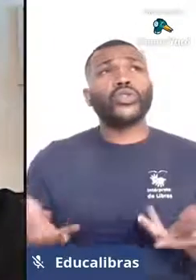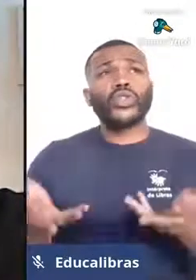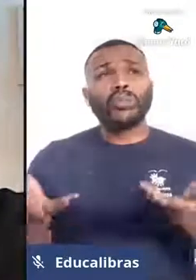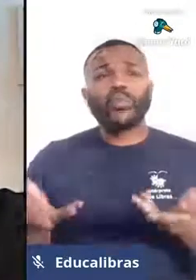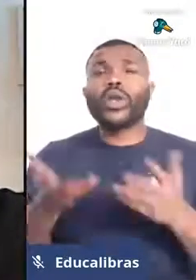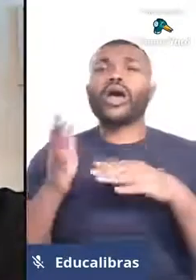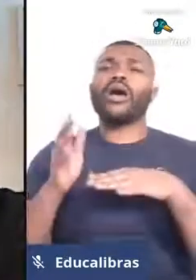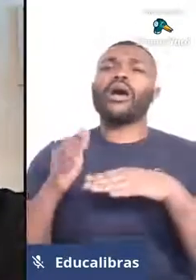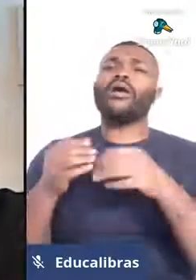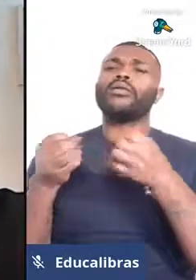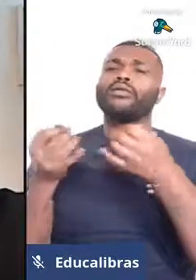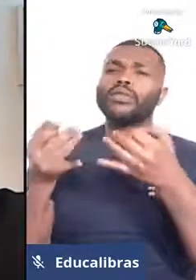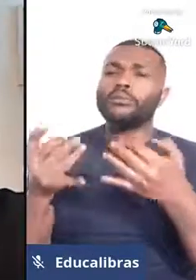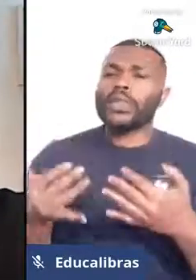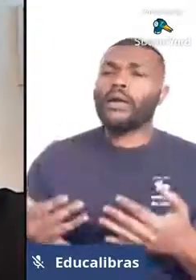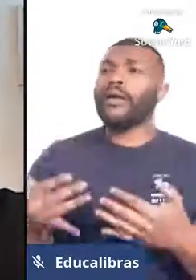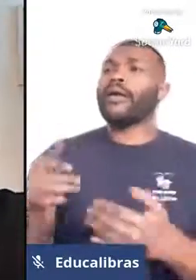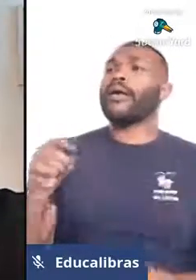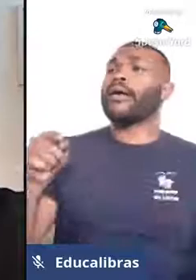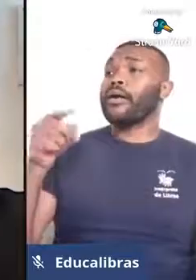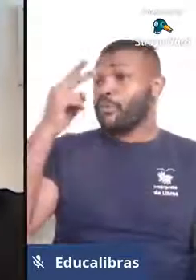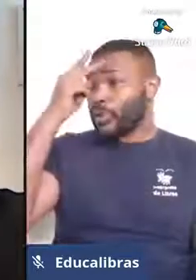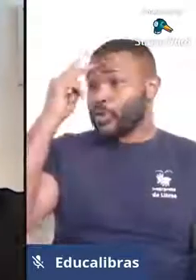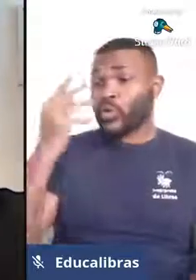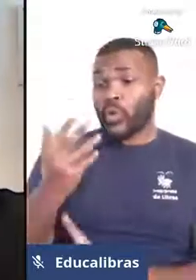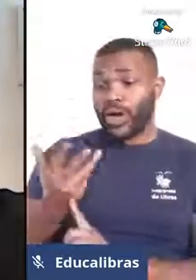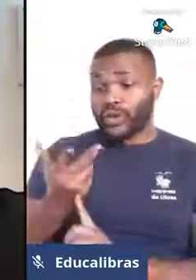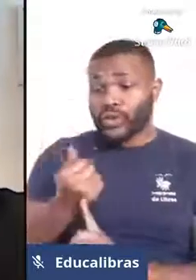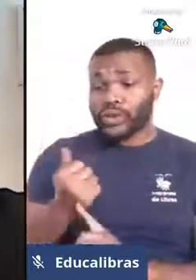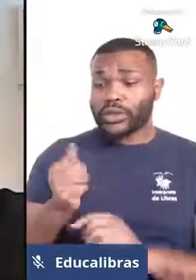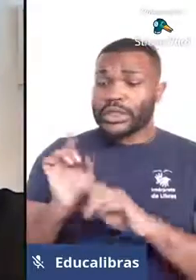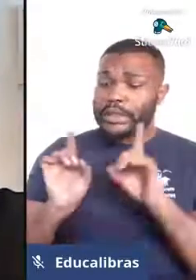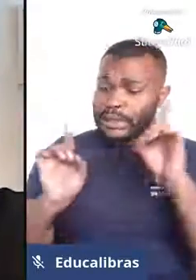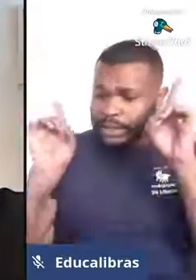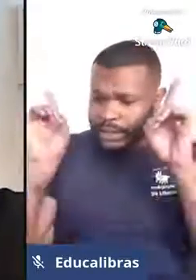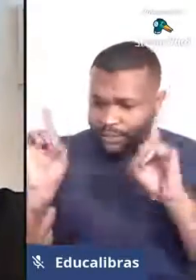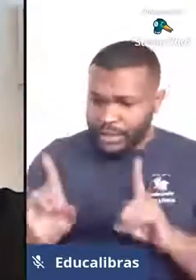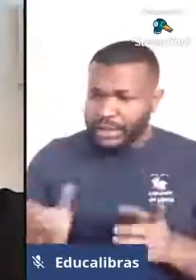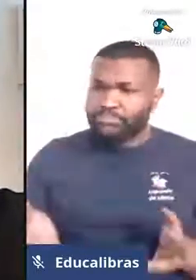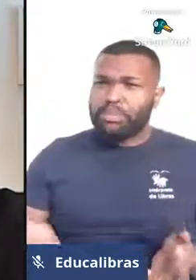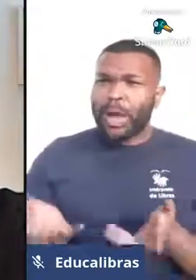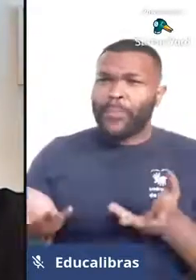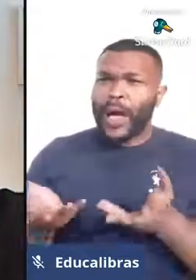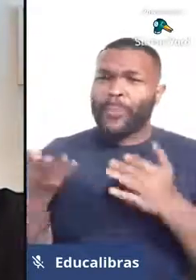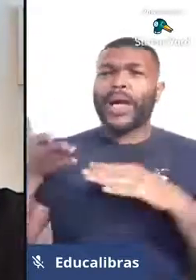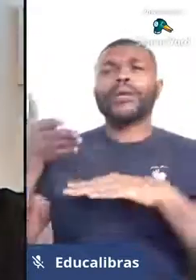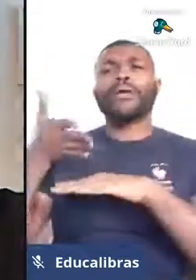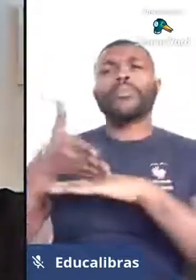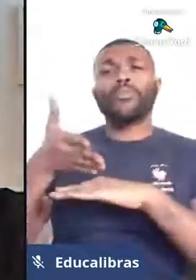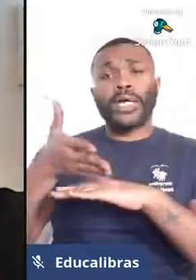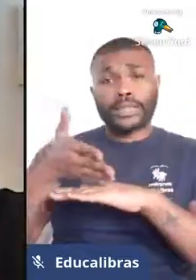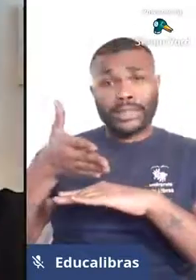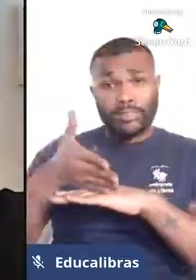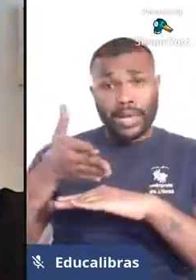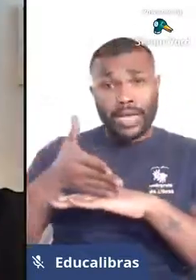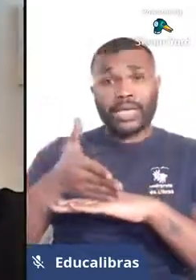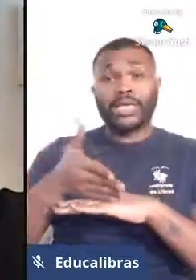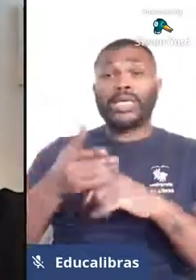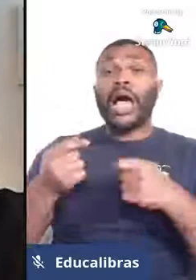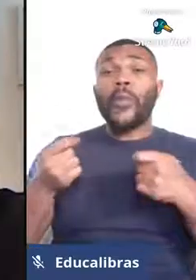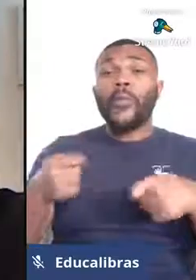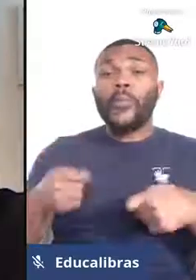fomentar a participação de artistas com deficiência, que precisa aí de um fórcepesinho